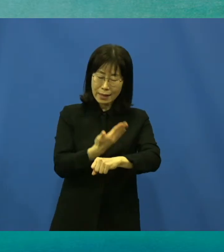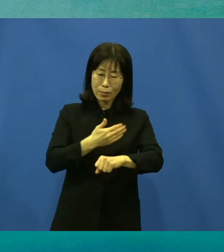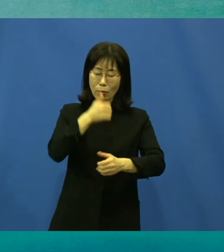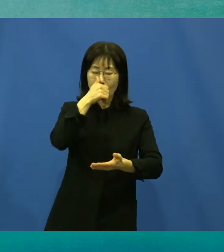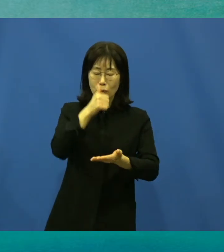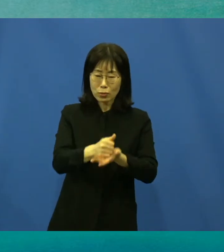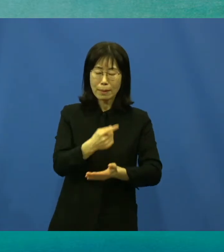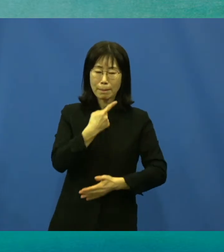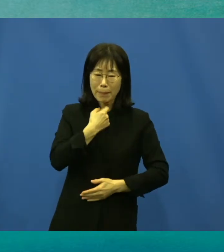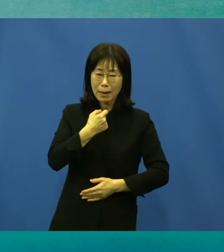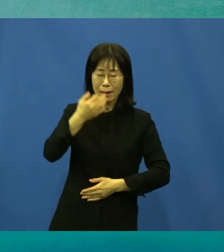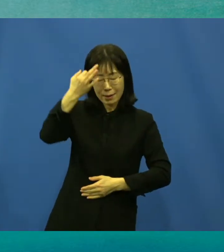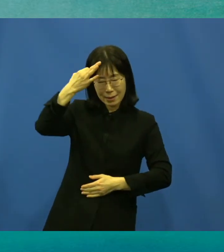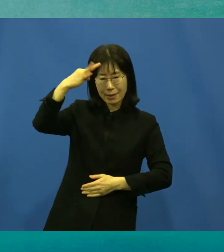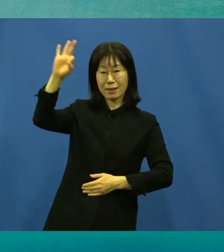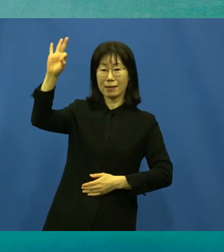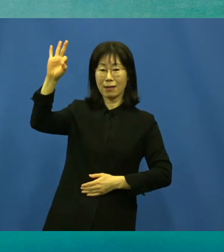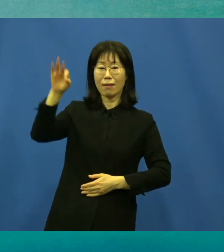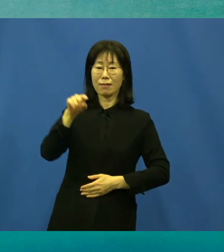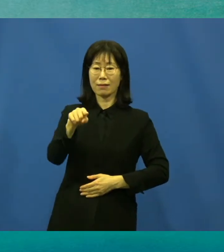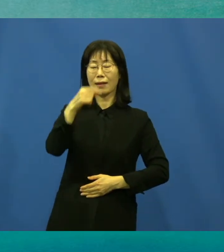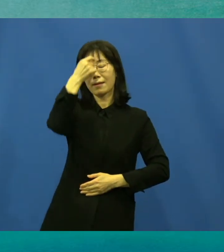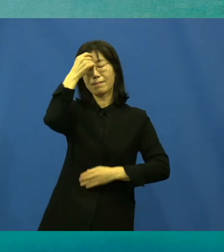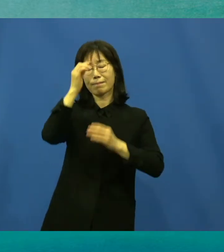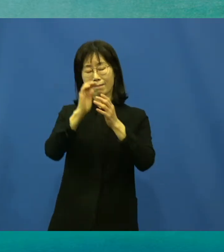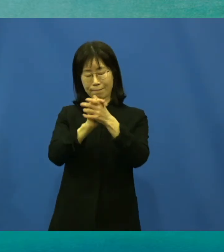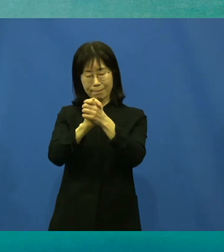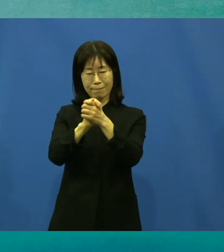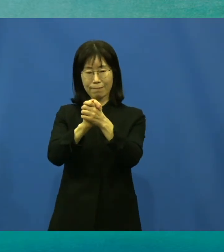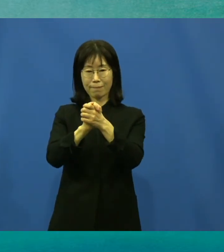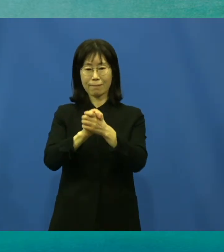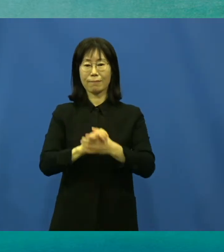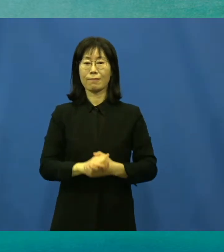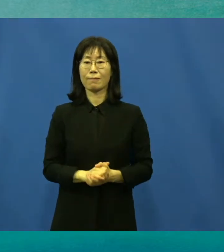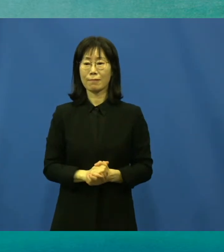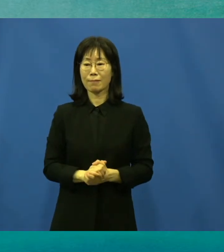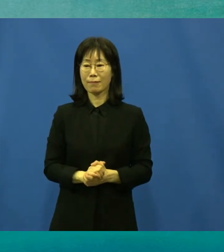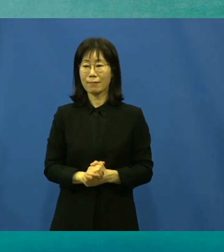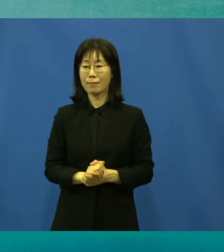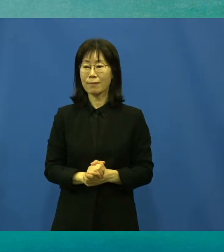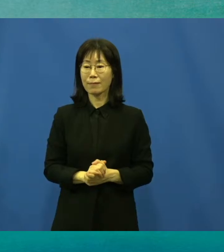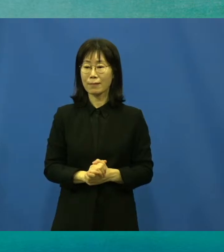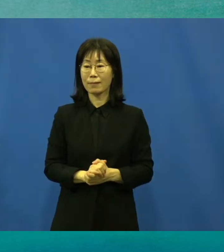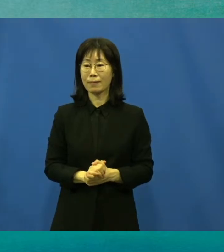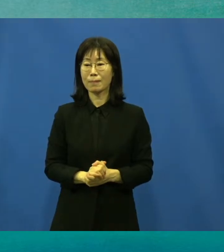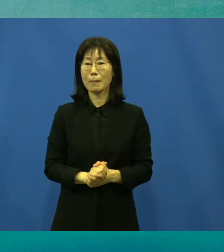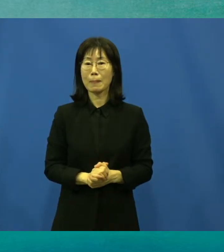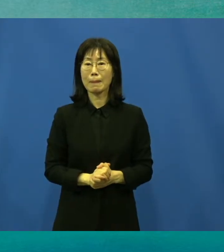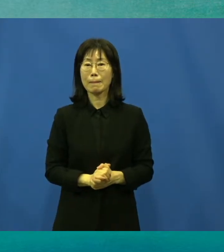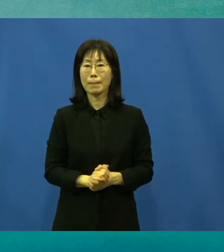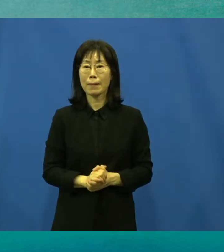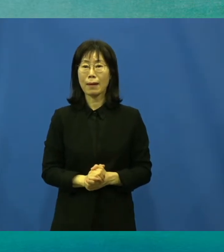기도입니다. 있는 그대로 나아가면 되는 거죠. 말은 좀 어눌해도,